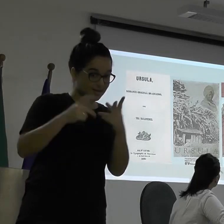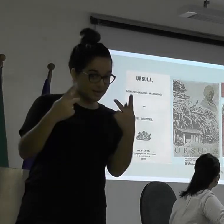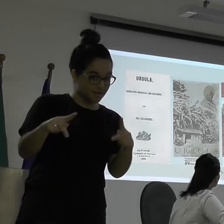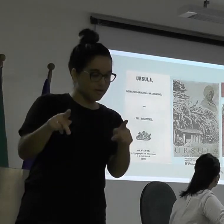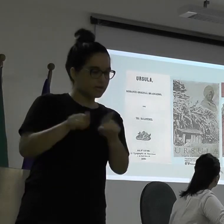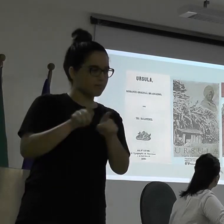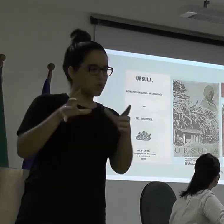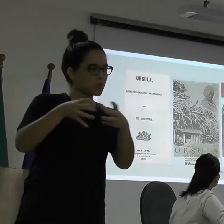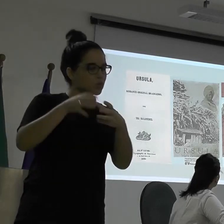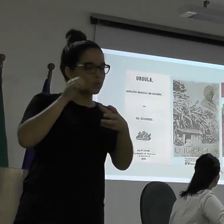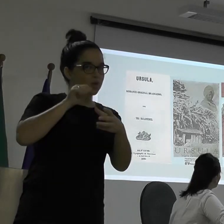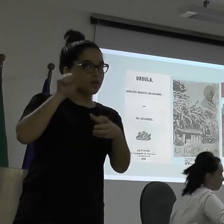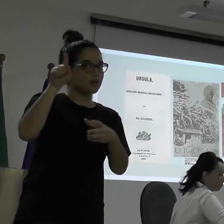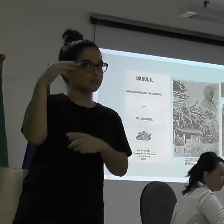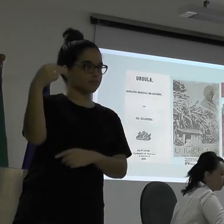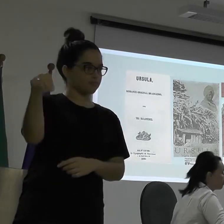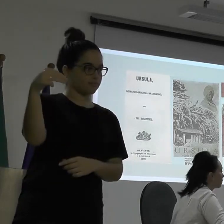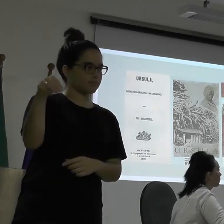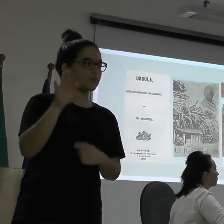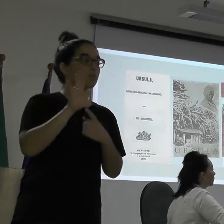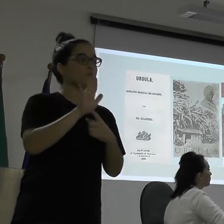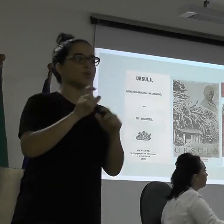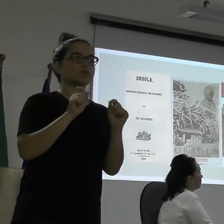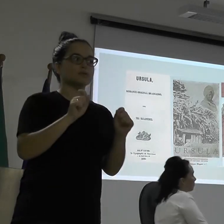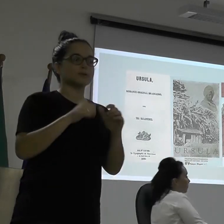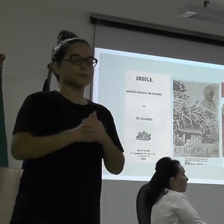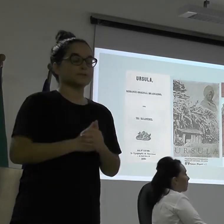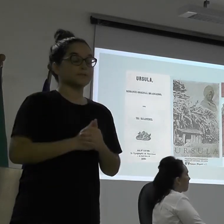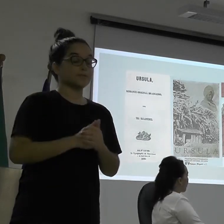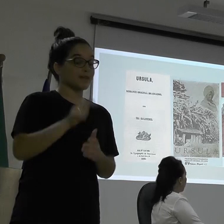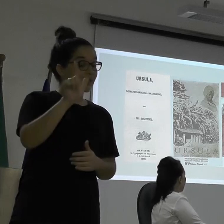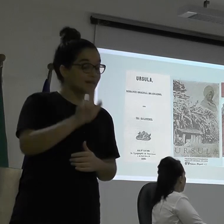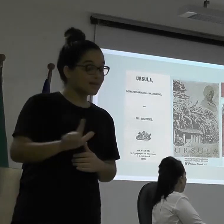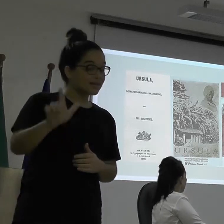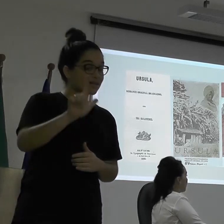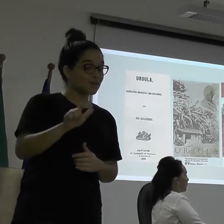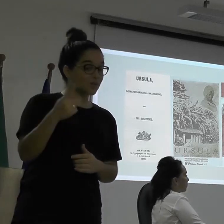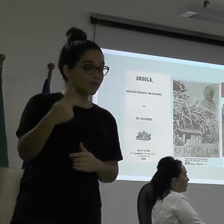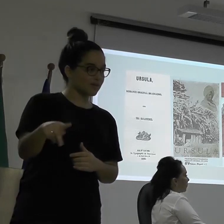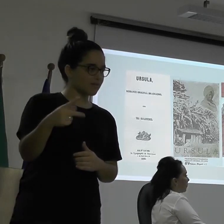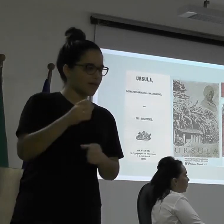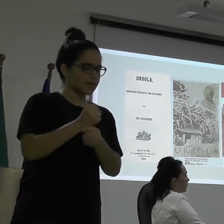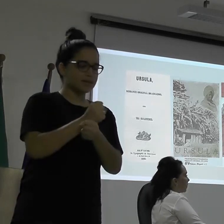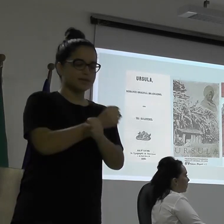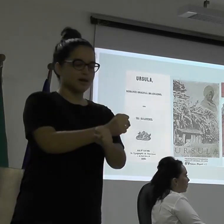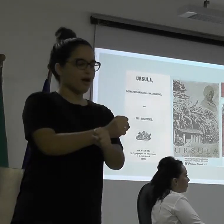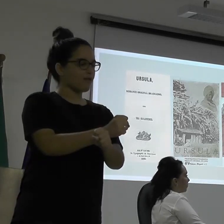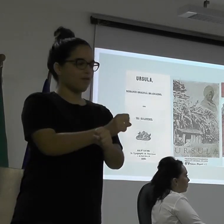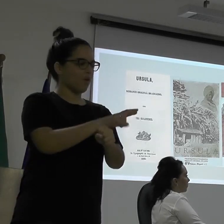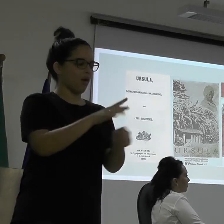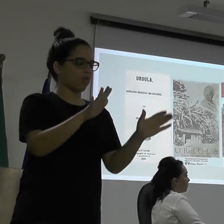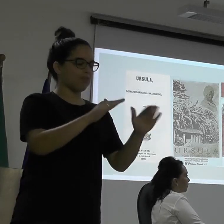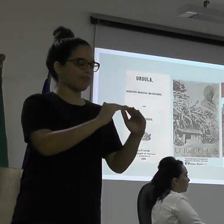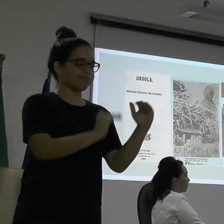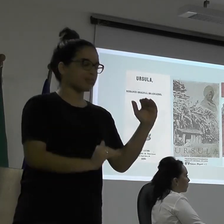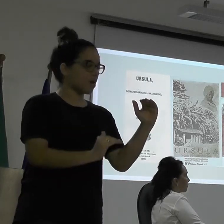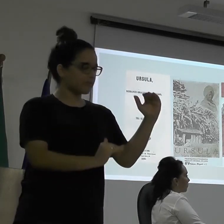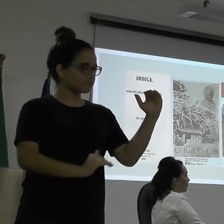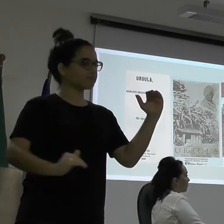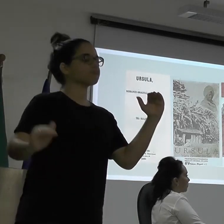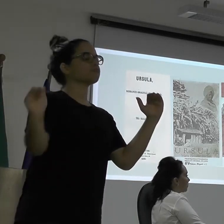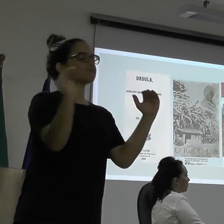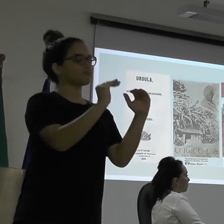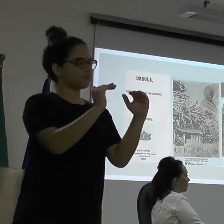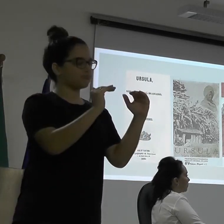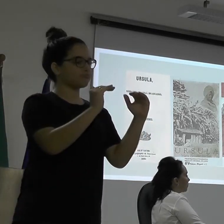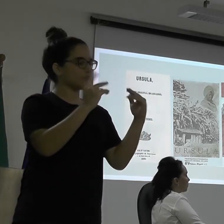do Maranhão, enfatiza: em sua literatura, os escravos são nobres e generosos. Estão em pé de